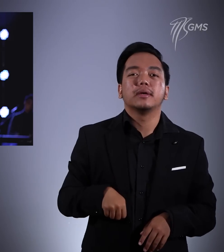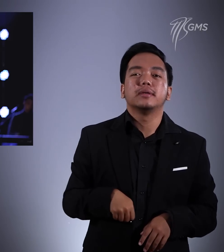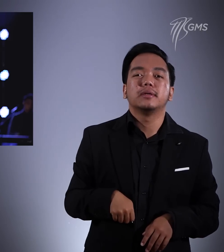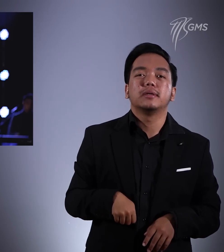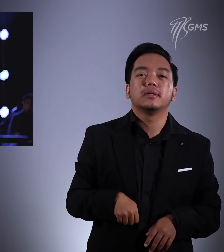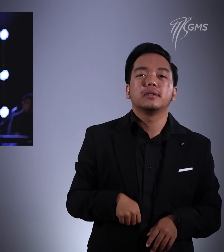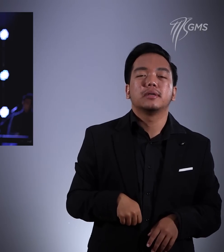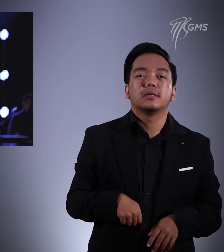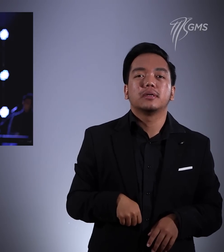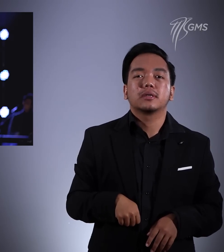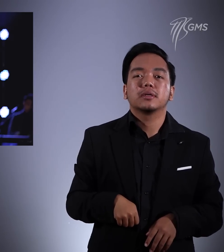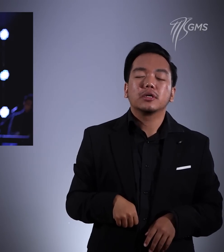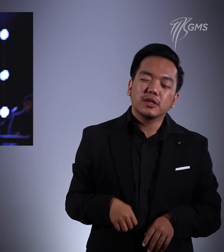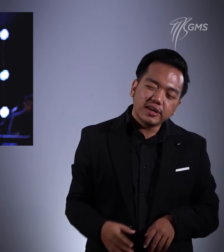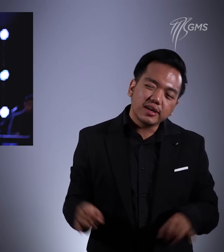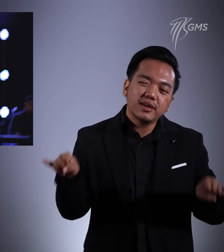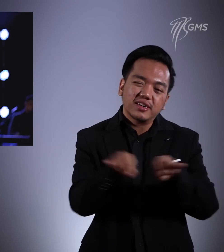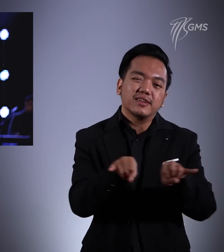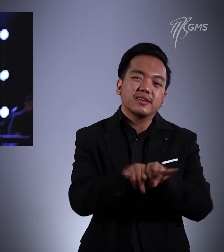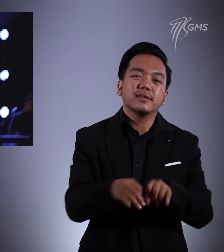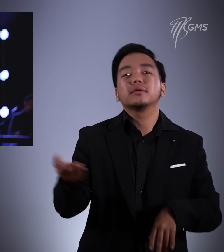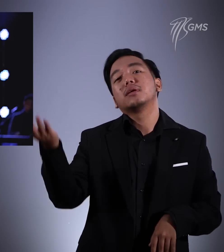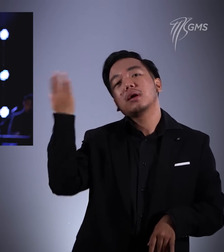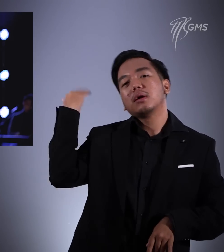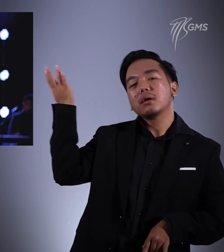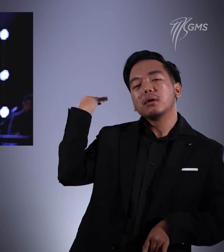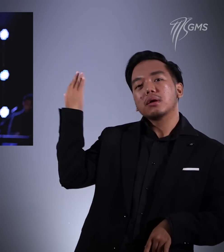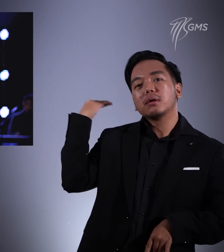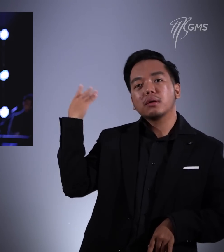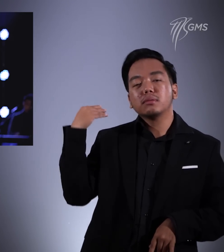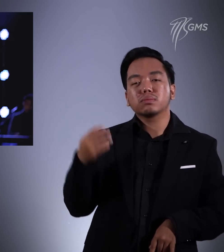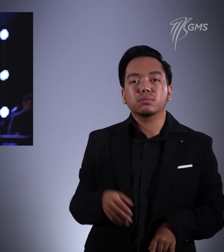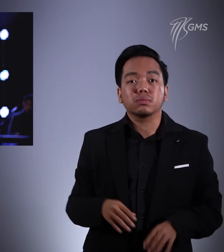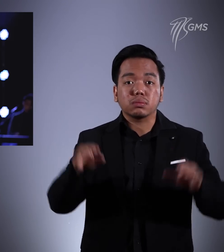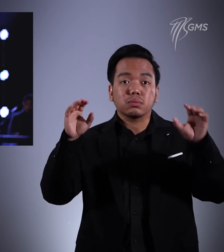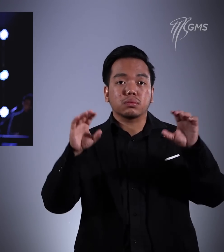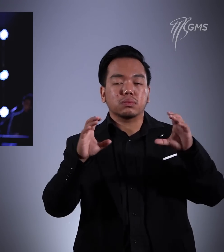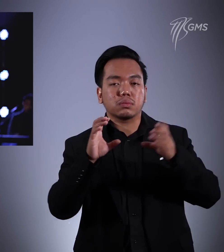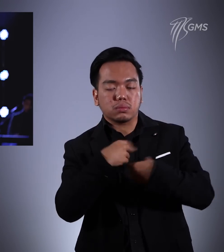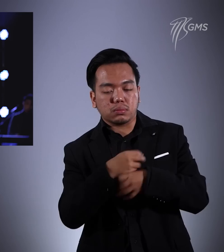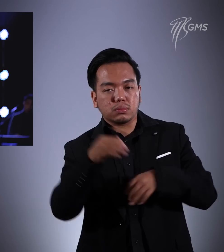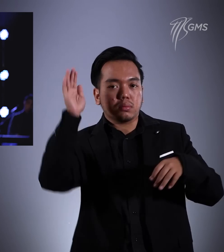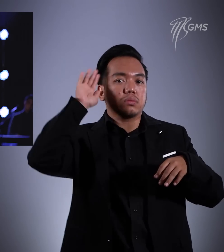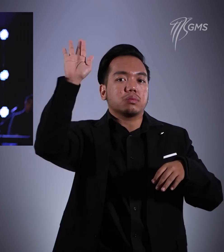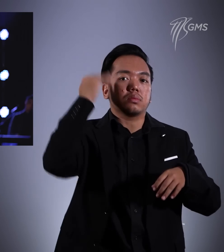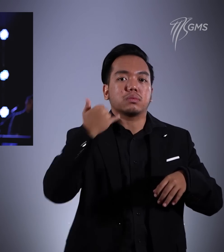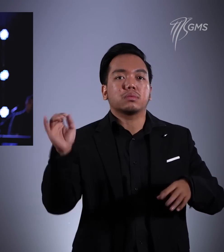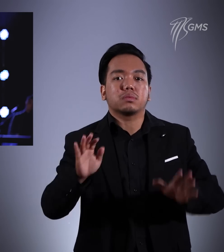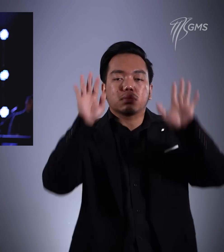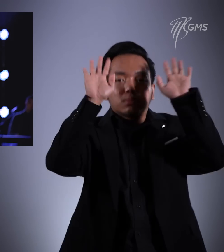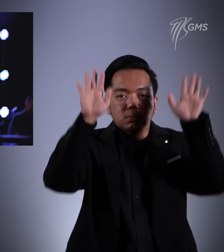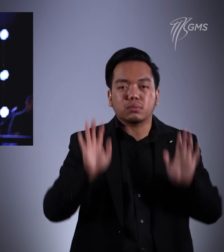Supaya iman kita itu naik seperti dahulu. Perbuatanmu yang ajaib sehingga dunia tahu. Dia referensi ke masa